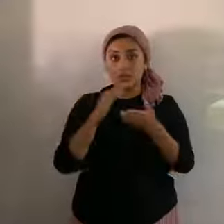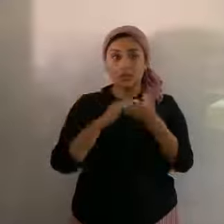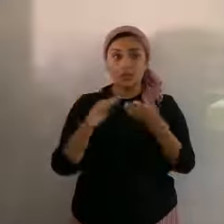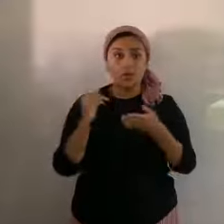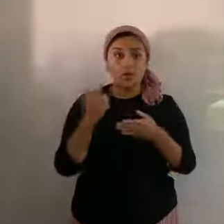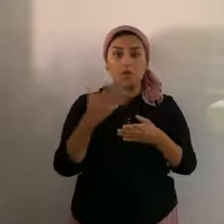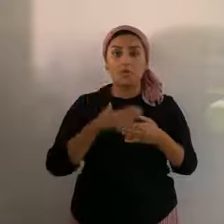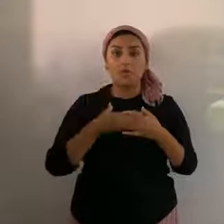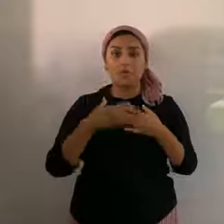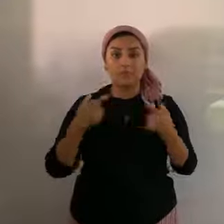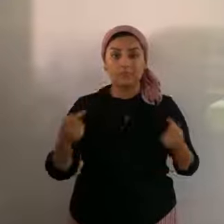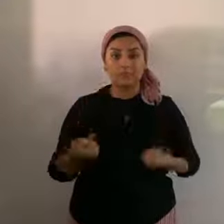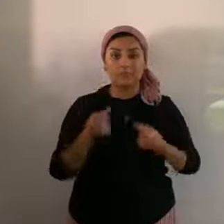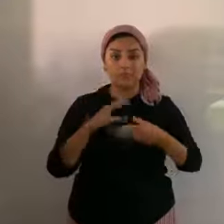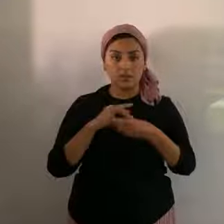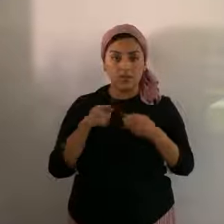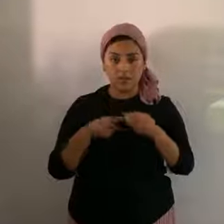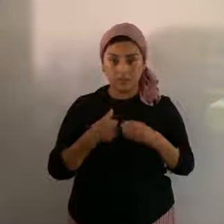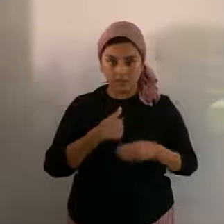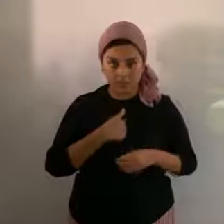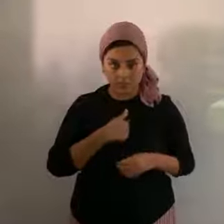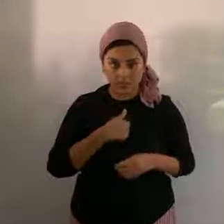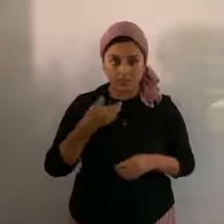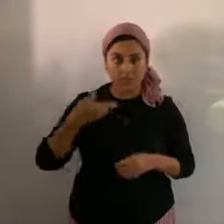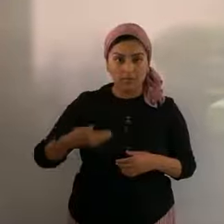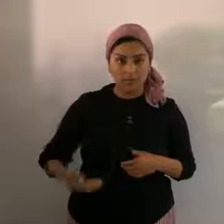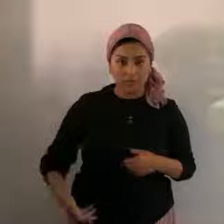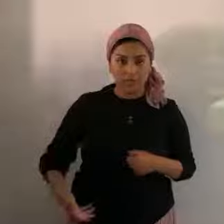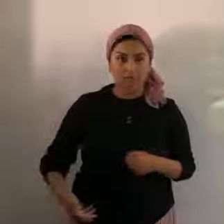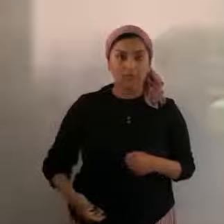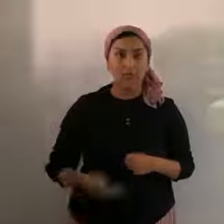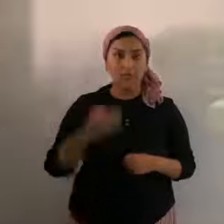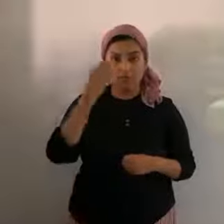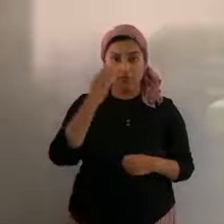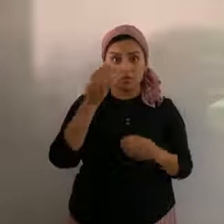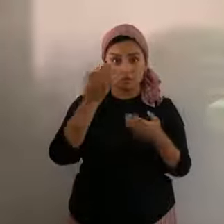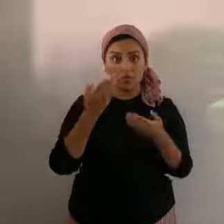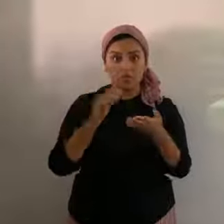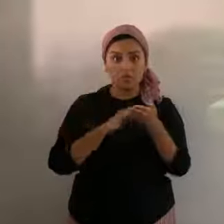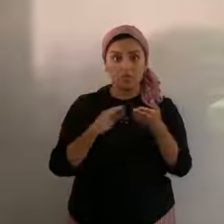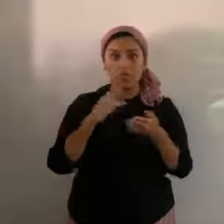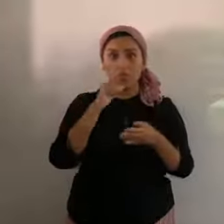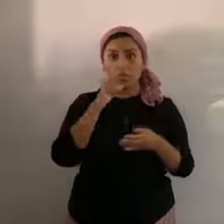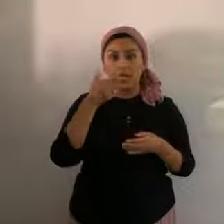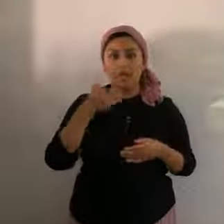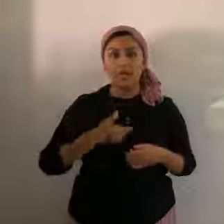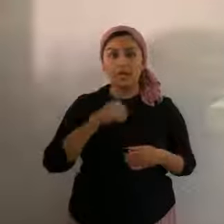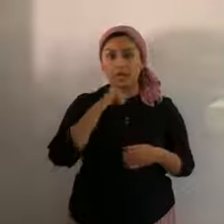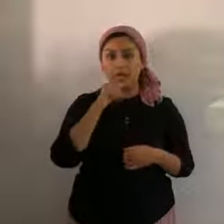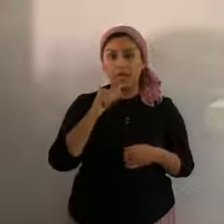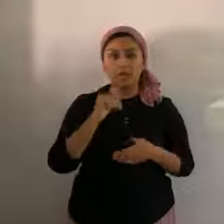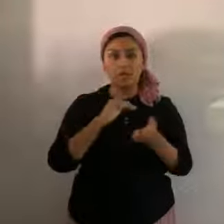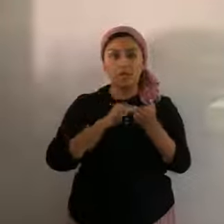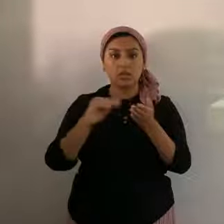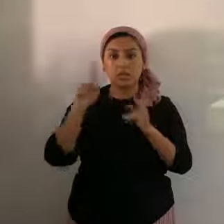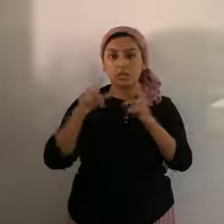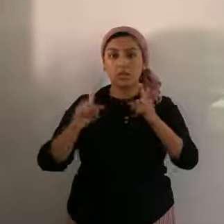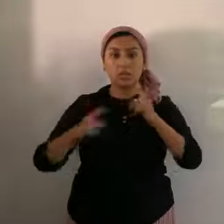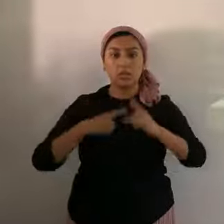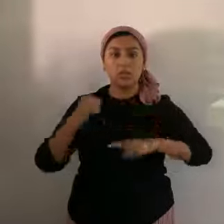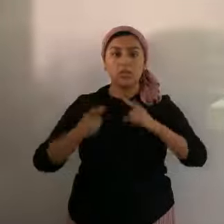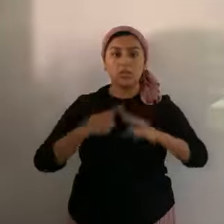pecados, estoy hablando personalmente, como Javier Palacios Elorio, Elohim me perdonó. ¿Quién soy yo para no perdonar a los que me ofenden? ¿Quién soy